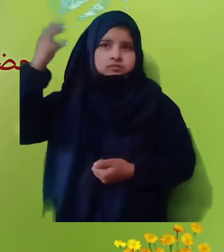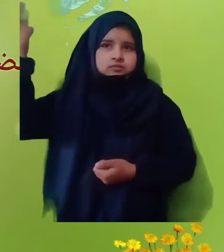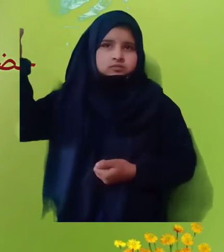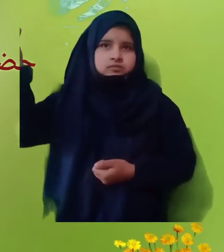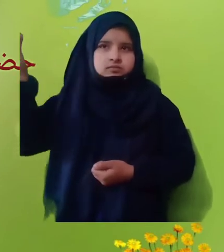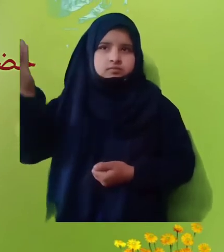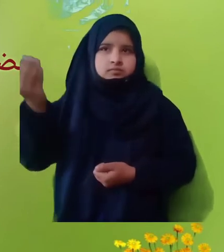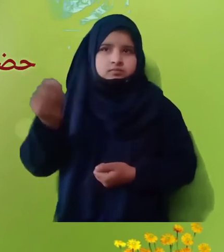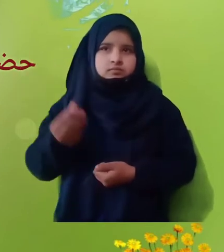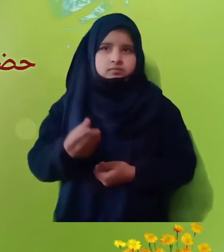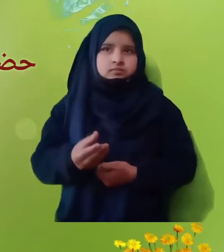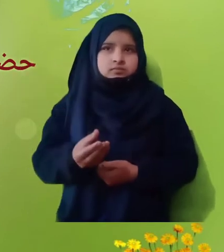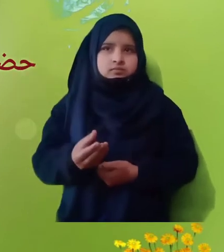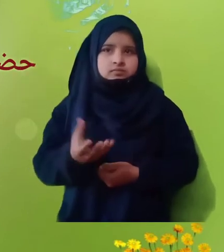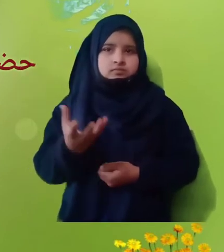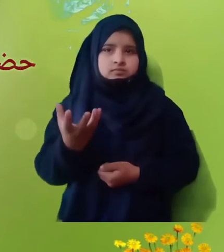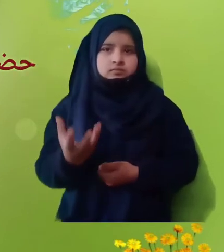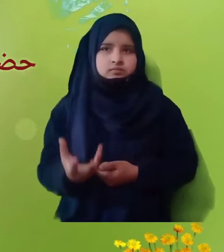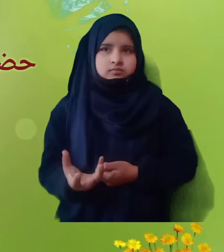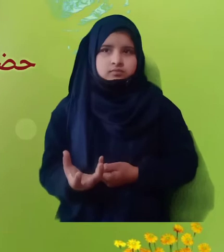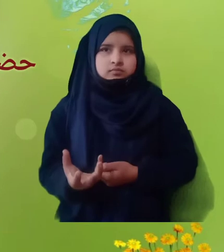हज़रत आदम अलैहिस्सलाम।